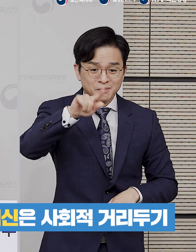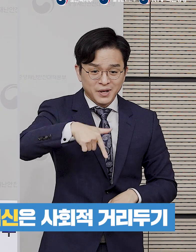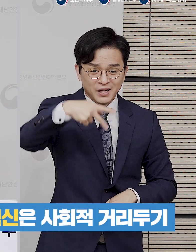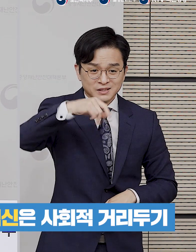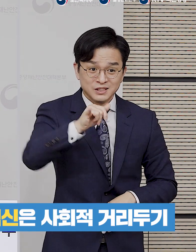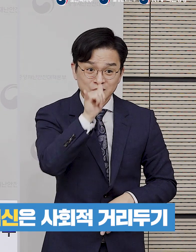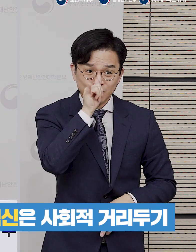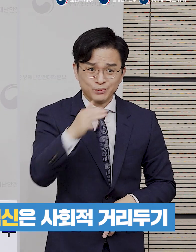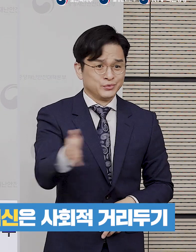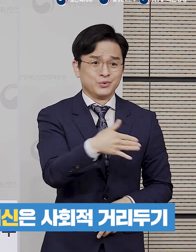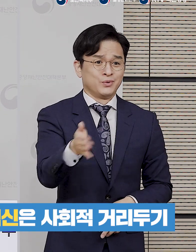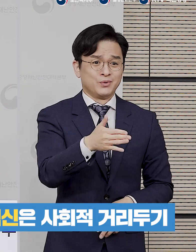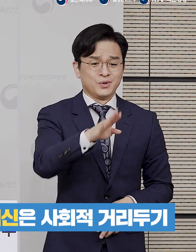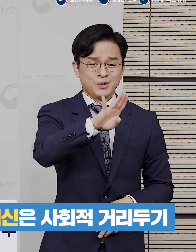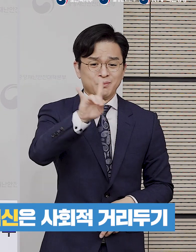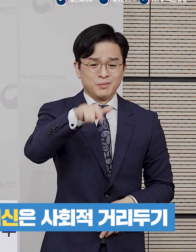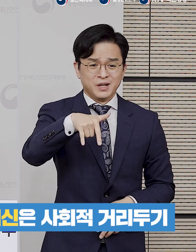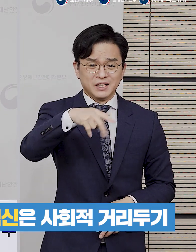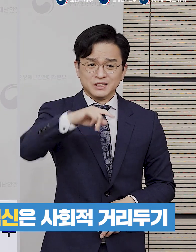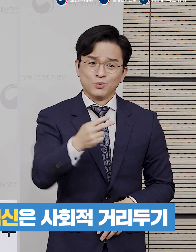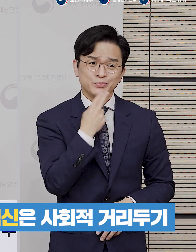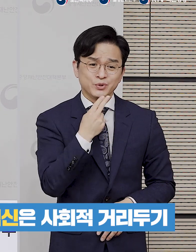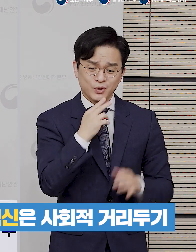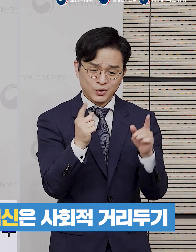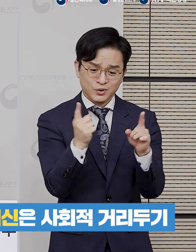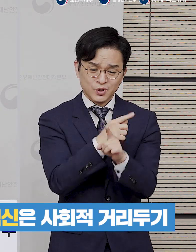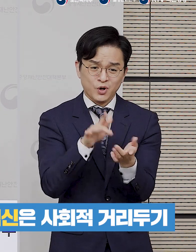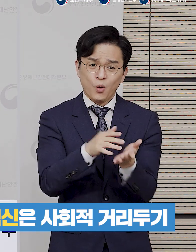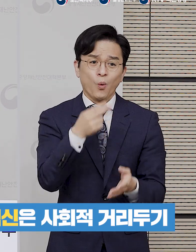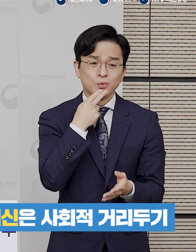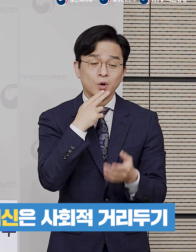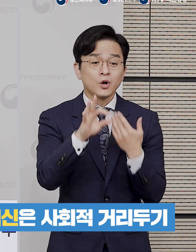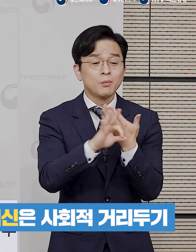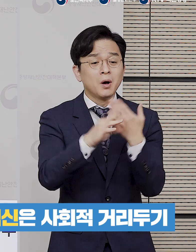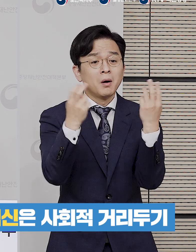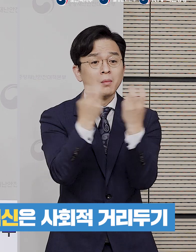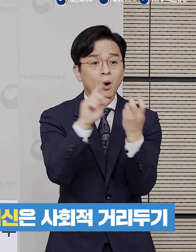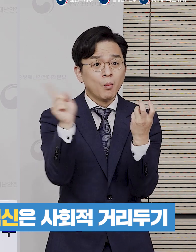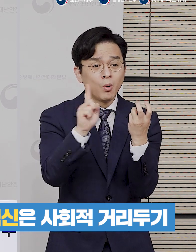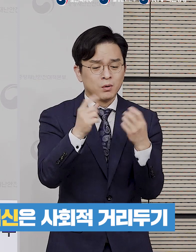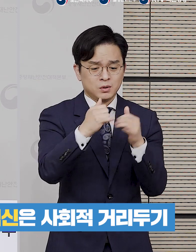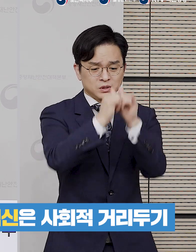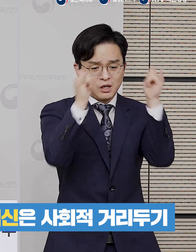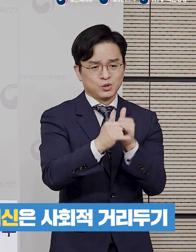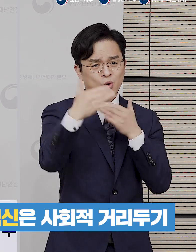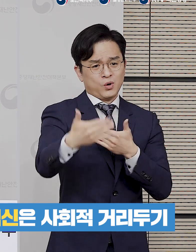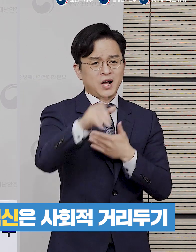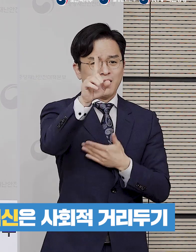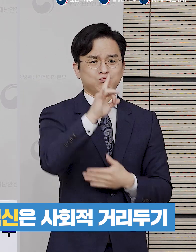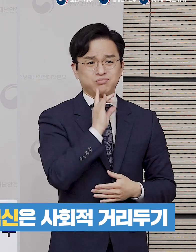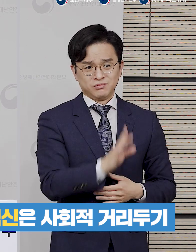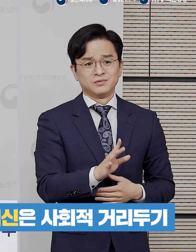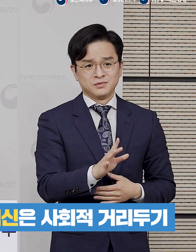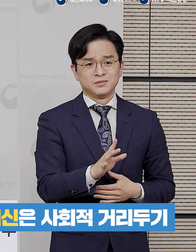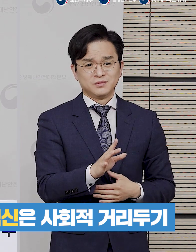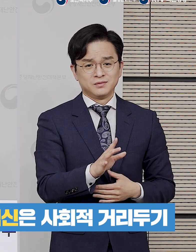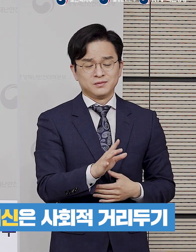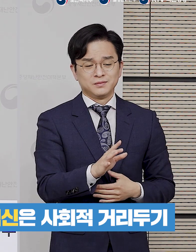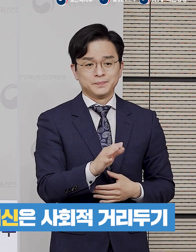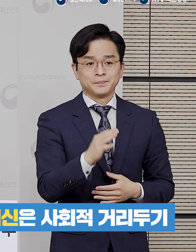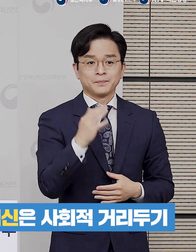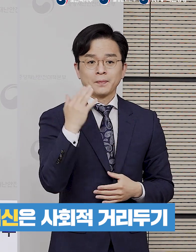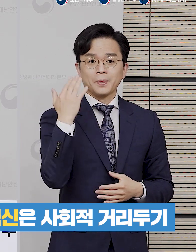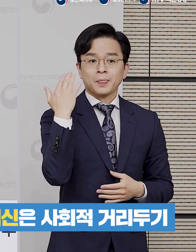백신이 개발되기 이전까지 가장 효과적인 백신은 사회적 거리두기를 철저히 이행하는